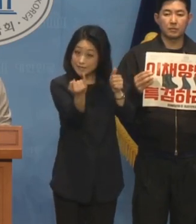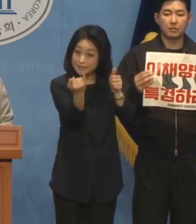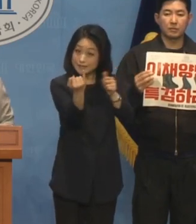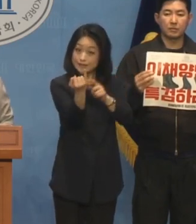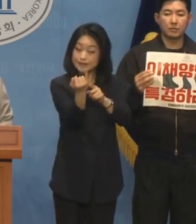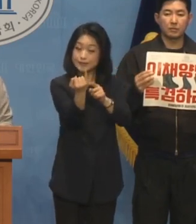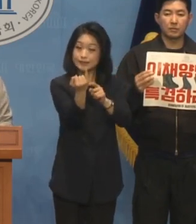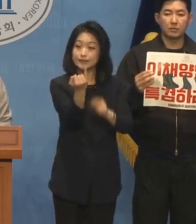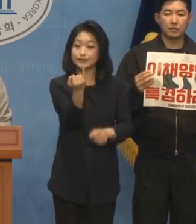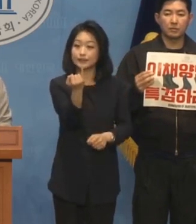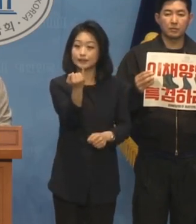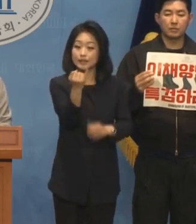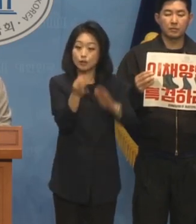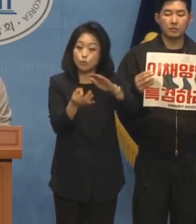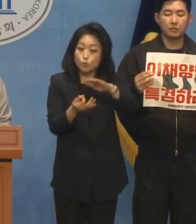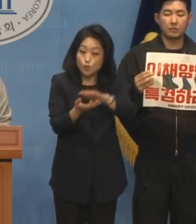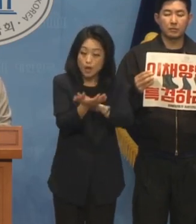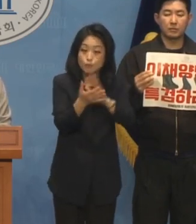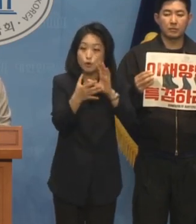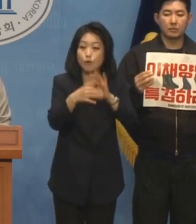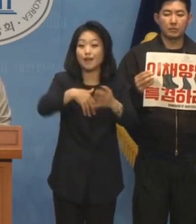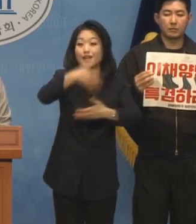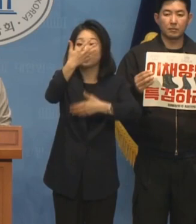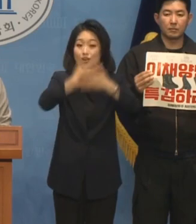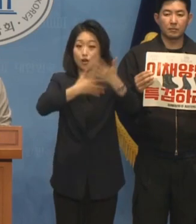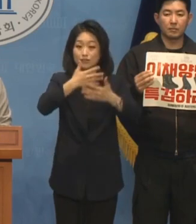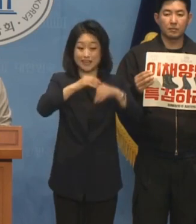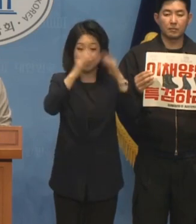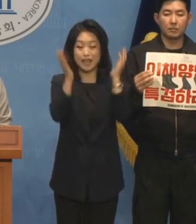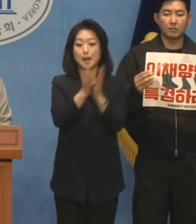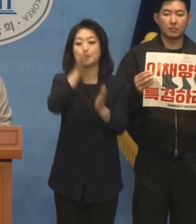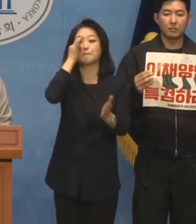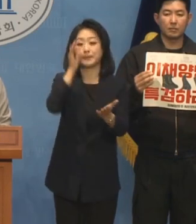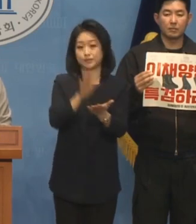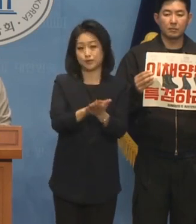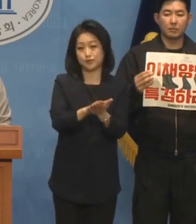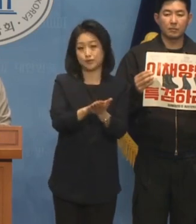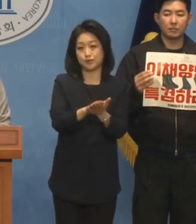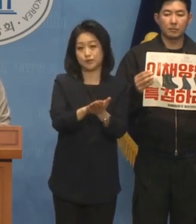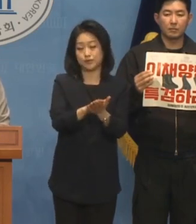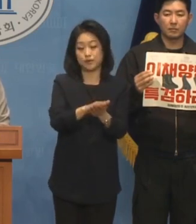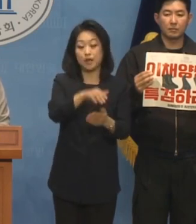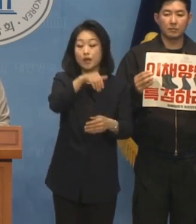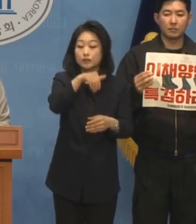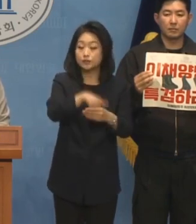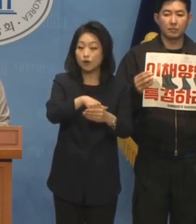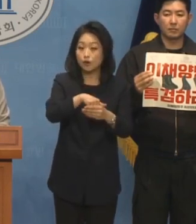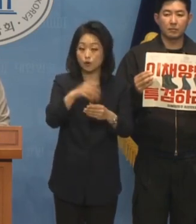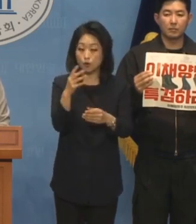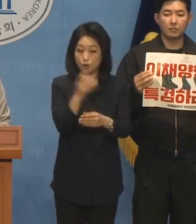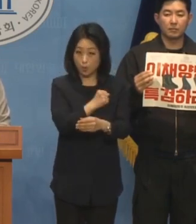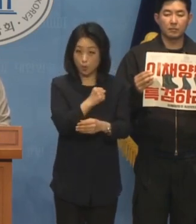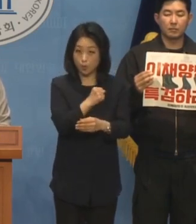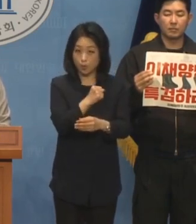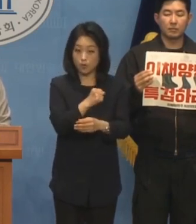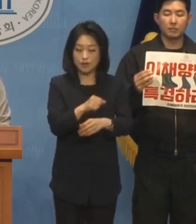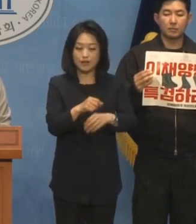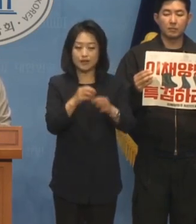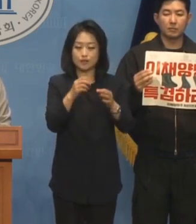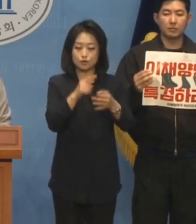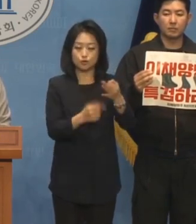부인을 그 뇌물 수수 동영상이 온국민이 다봤는데 그래서 선거로 김건희 특검법